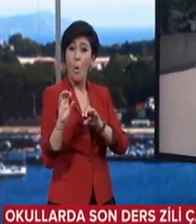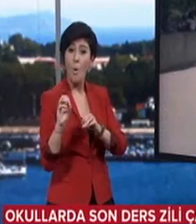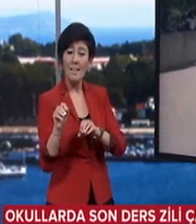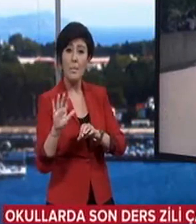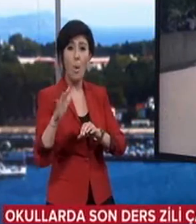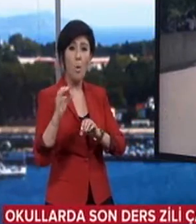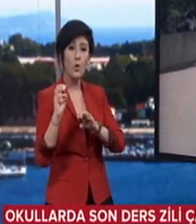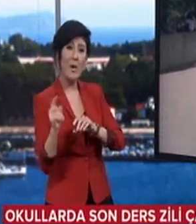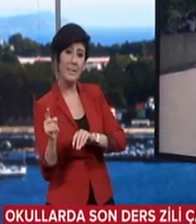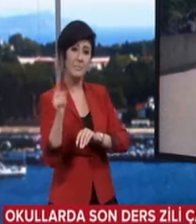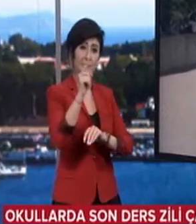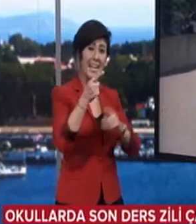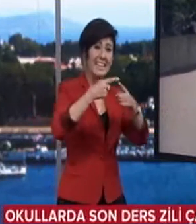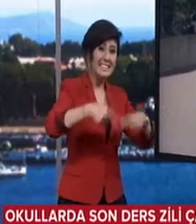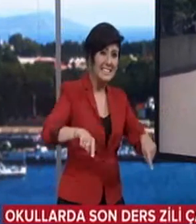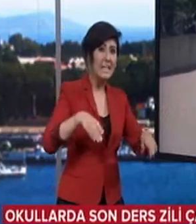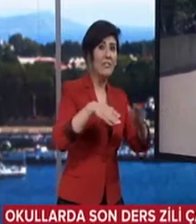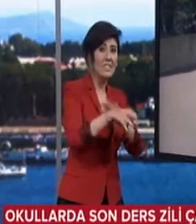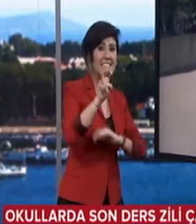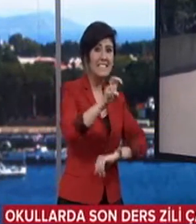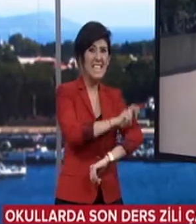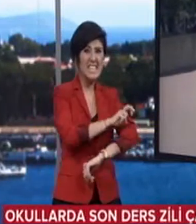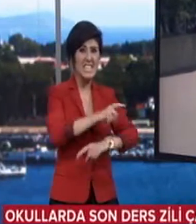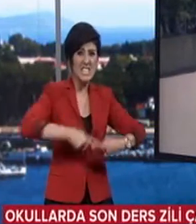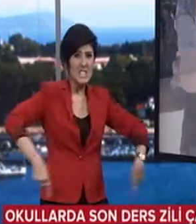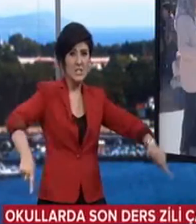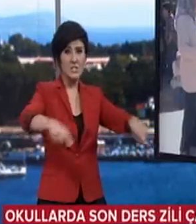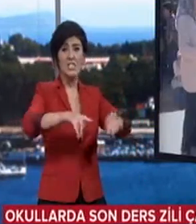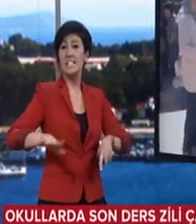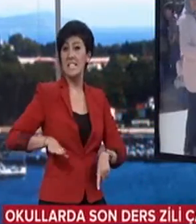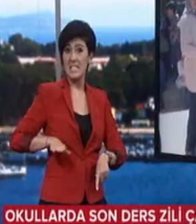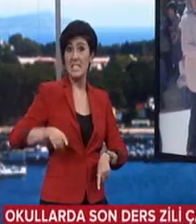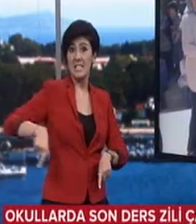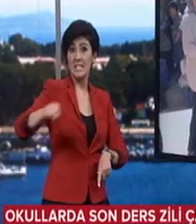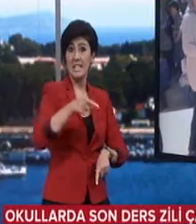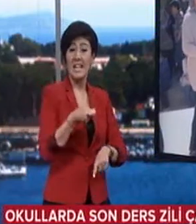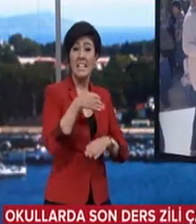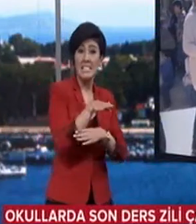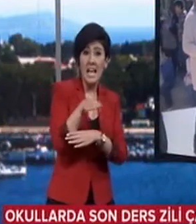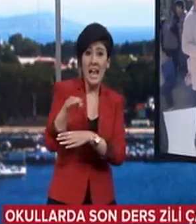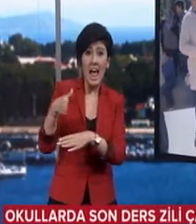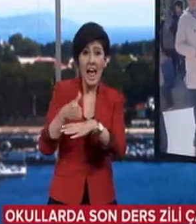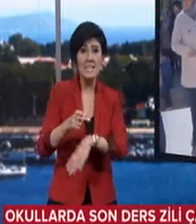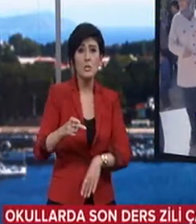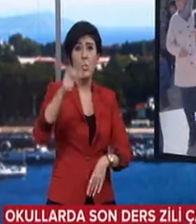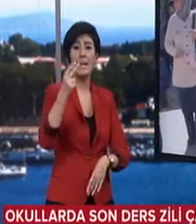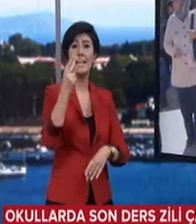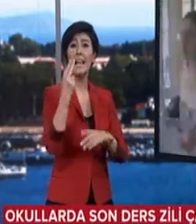Temel öğretimden orta öğretime geçiş sınavına giren 8. sınıf öğrencilerinin sınıf yerleştirmeye esas puanları